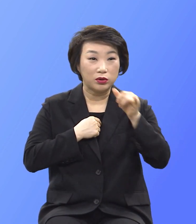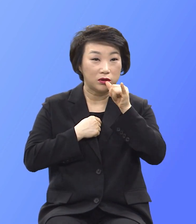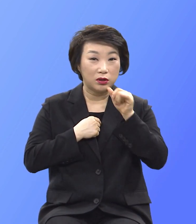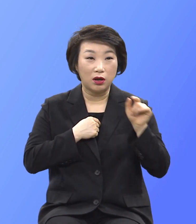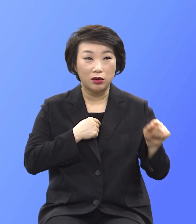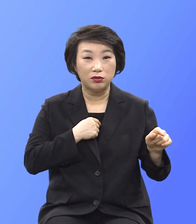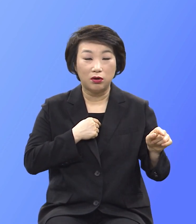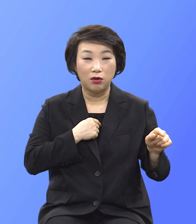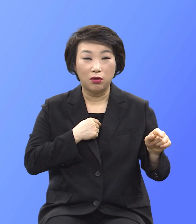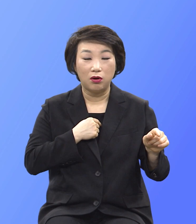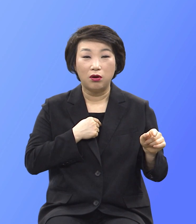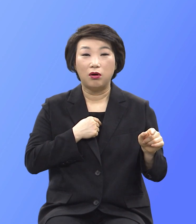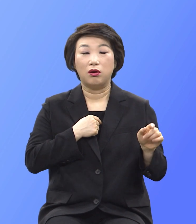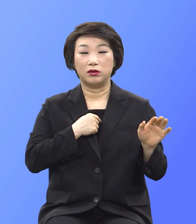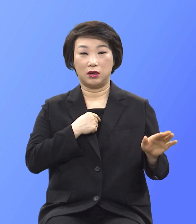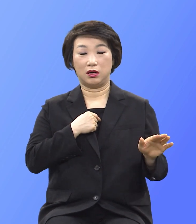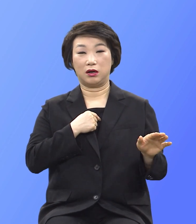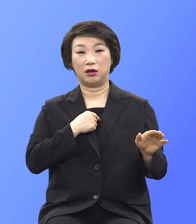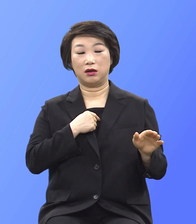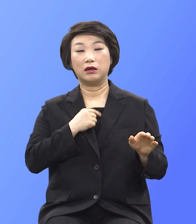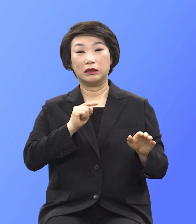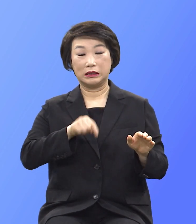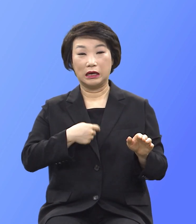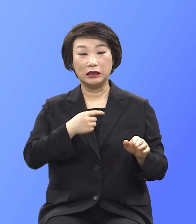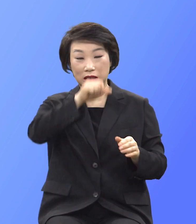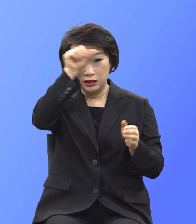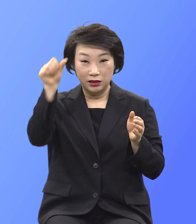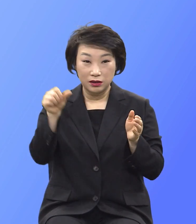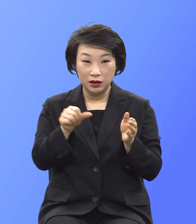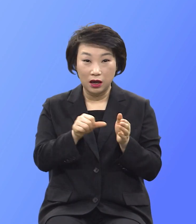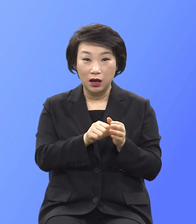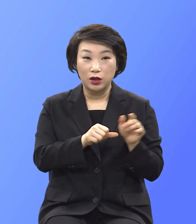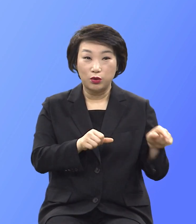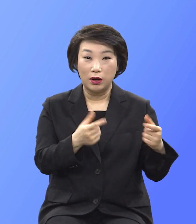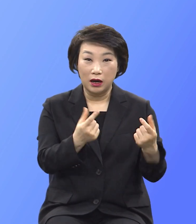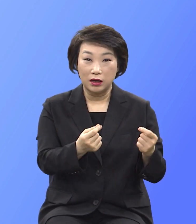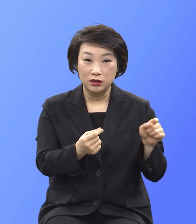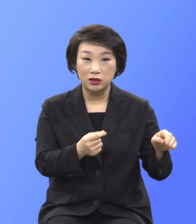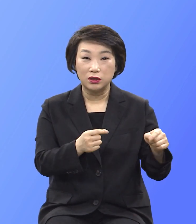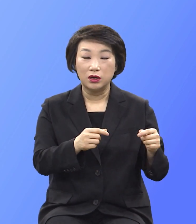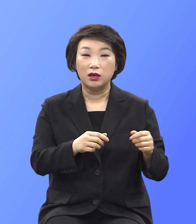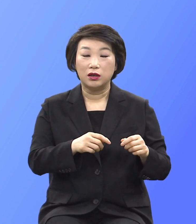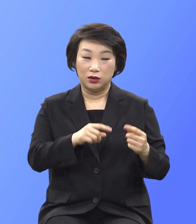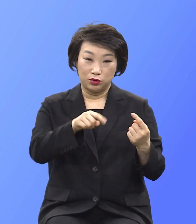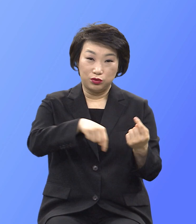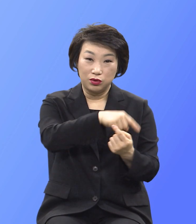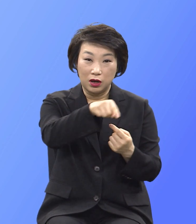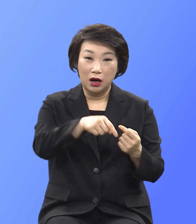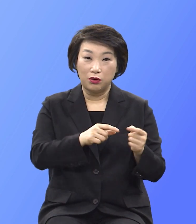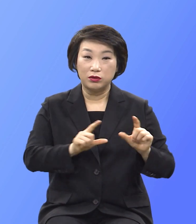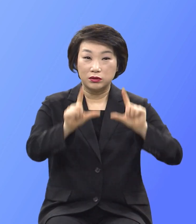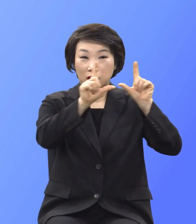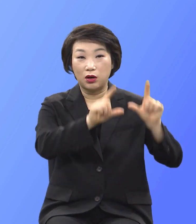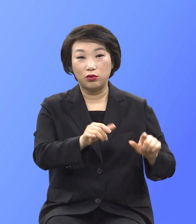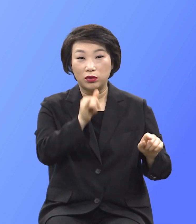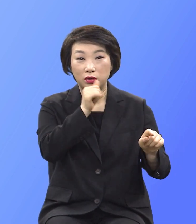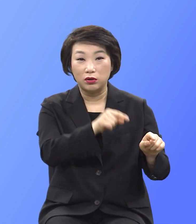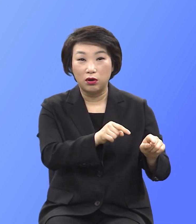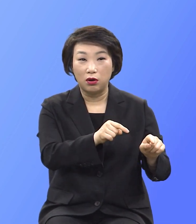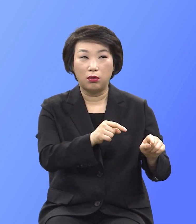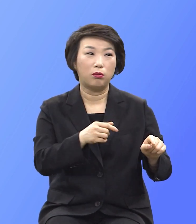멸망에 이르도록 만드는 자기 인생을 그렇게 운영하고 경영하고 있다는 데